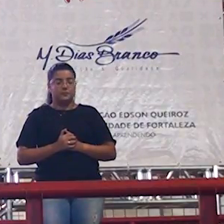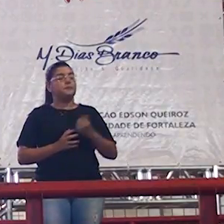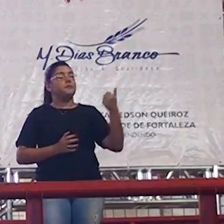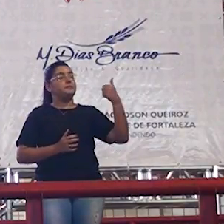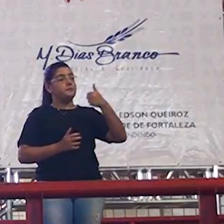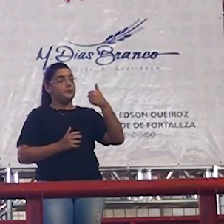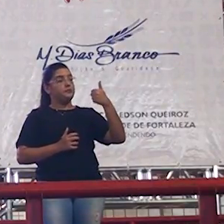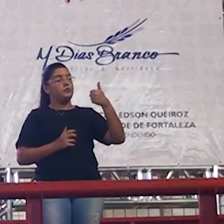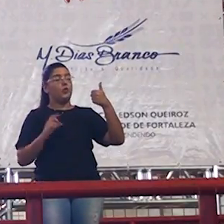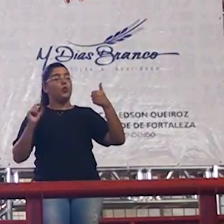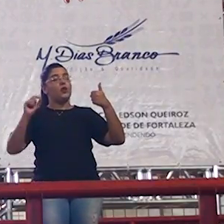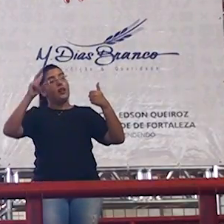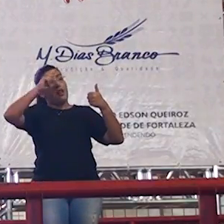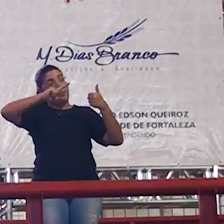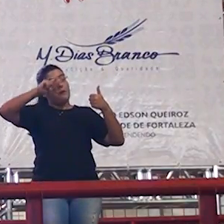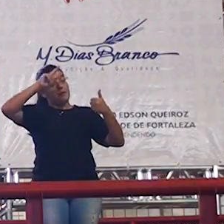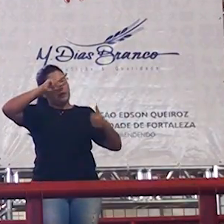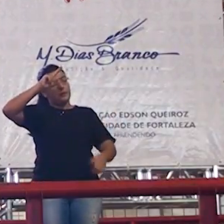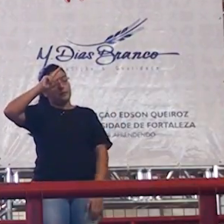Primeiro, lembrando,